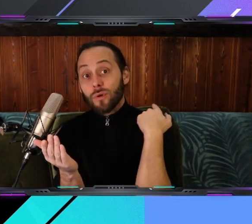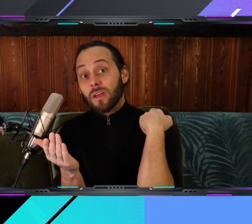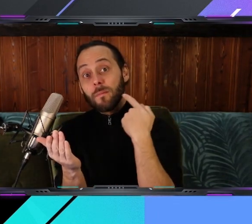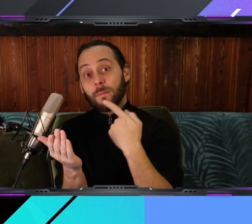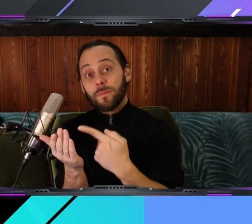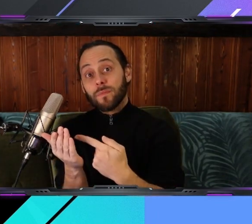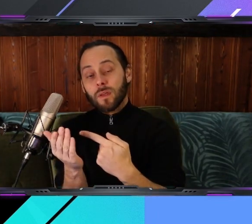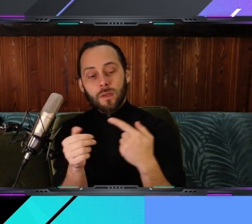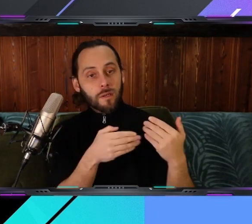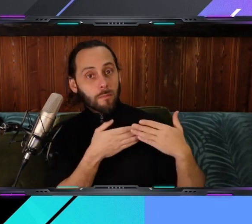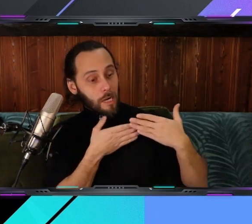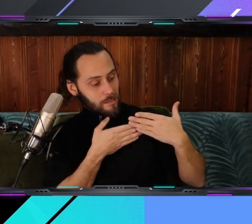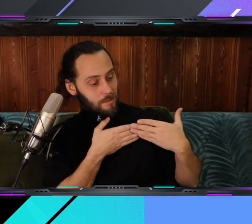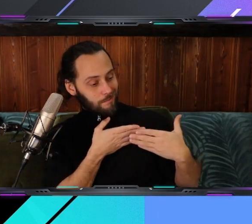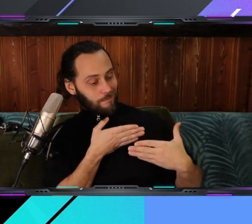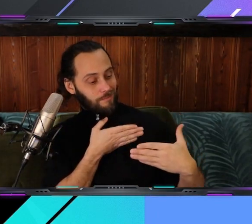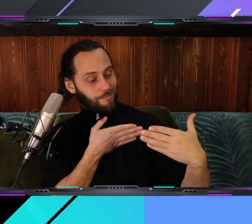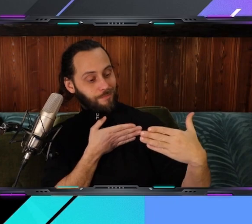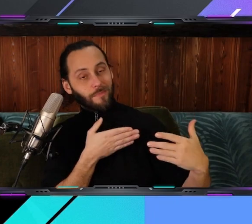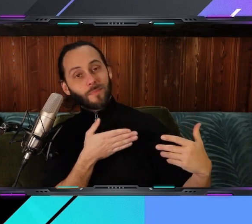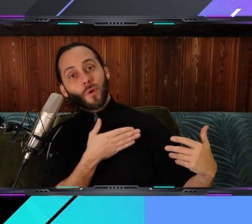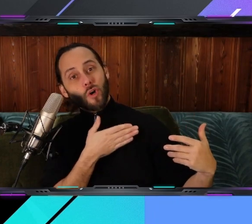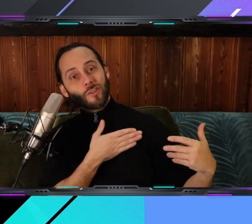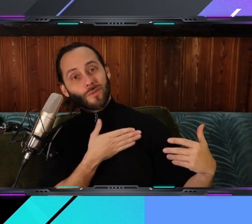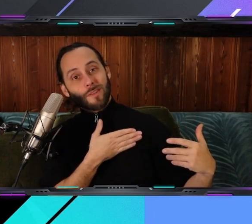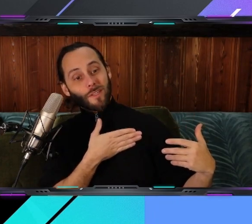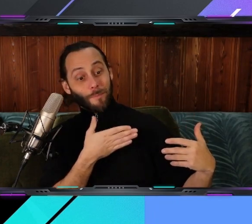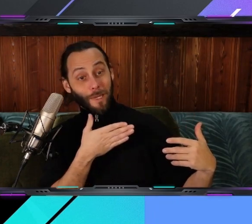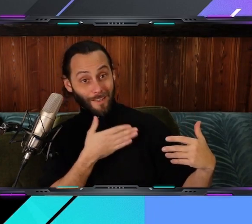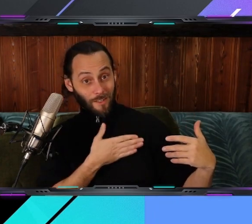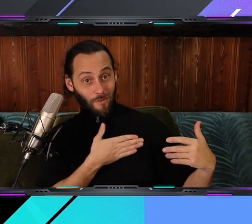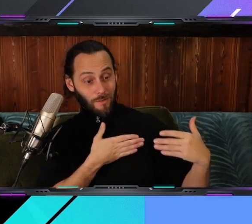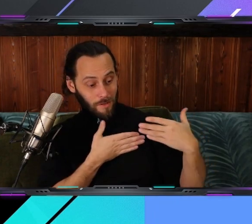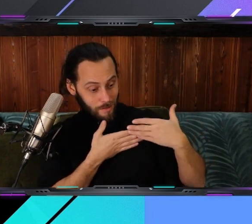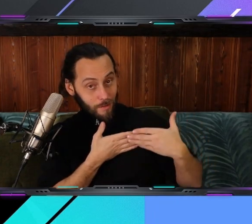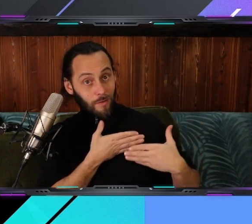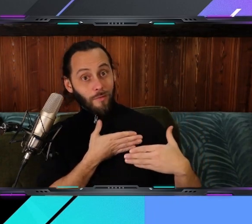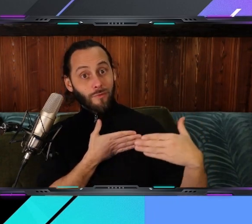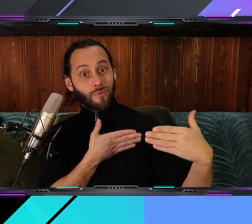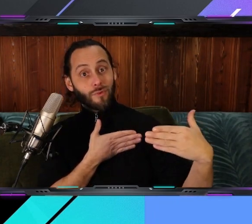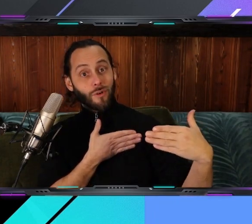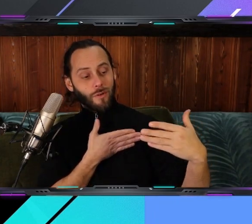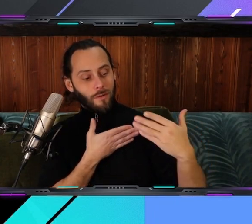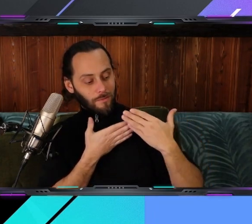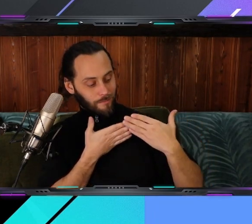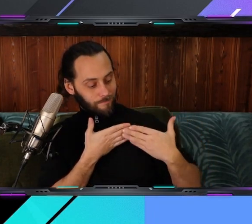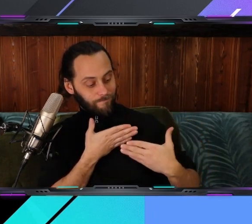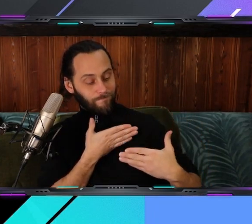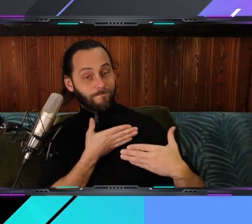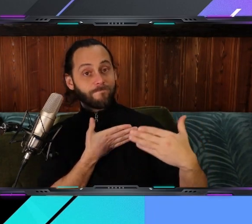C'est la durée. Voilà, c'est proche, donc ça veut dire présent, futur.